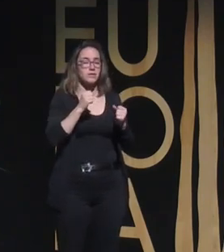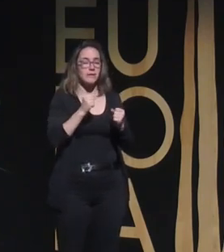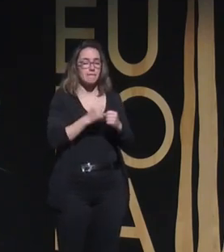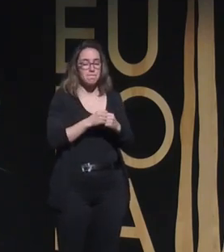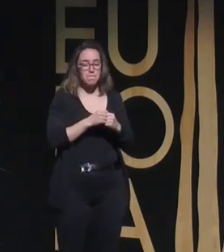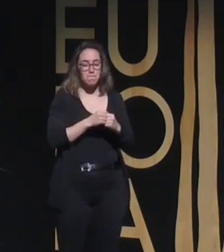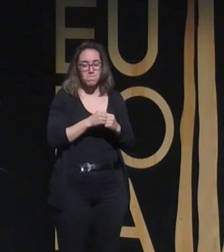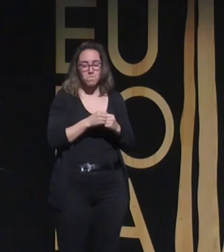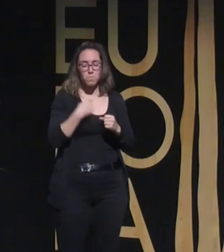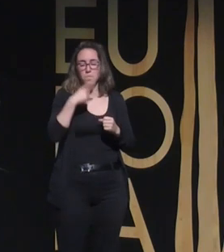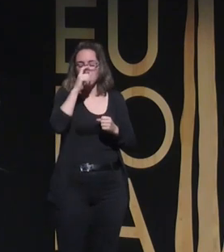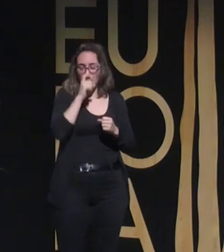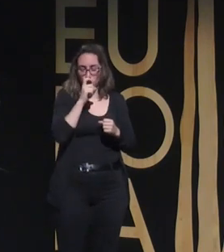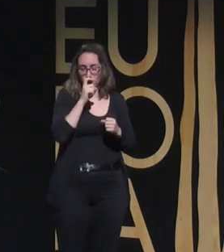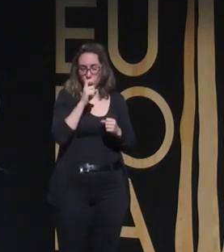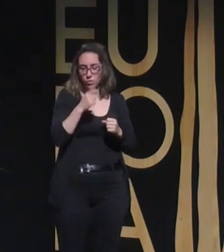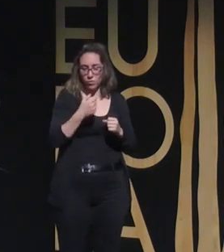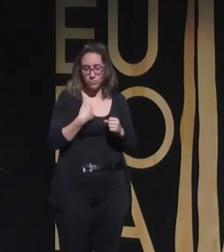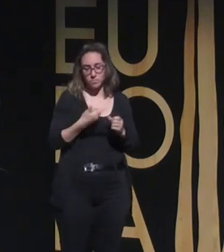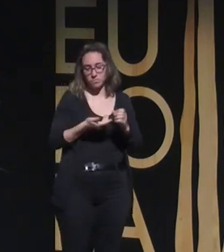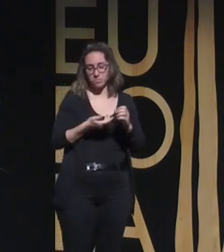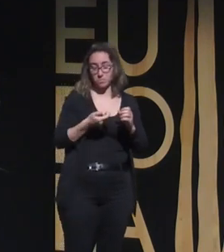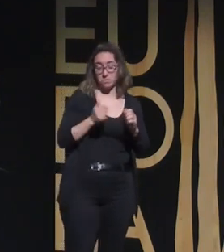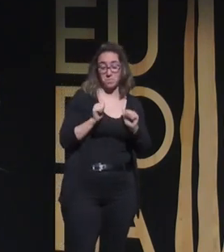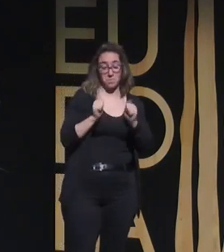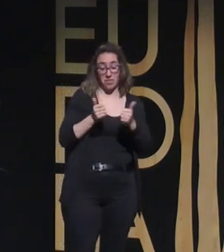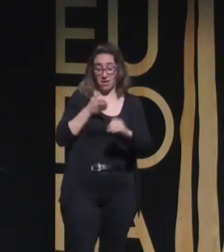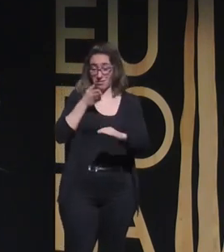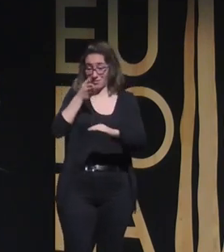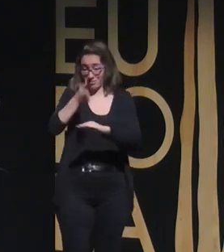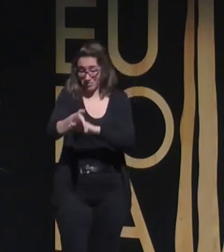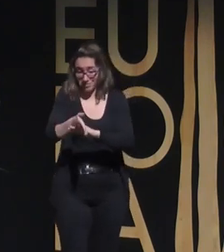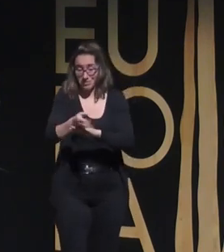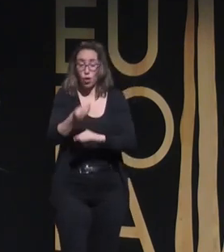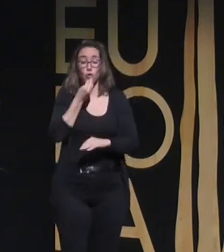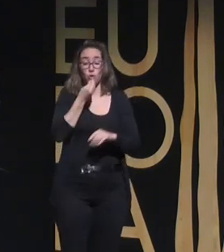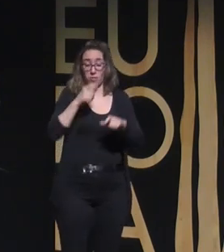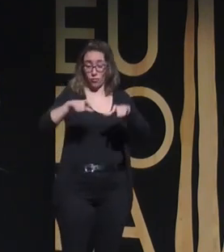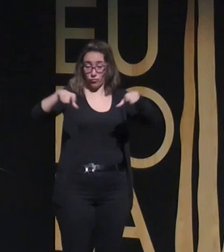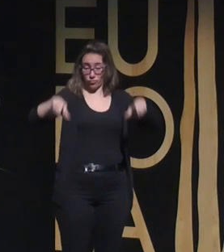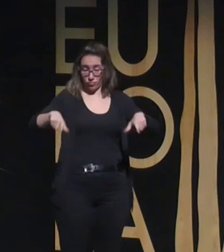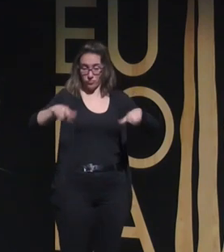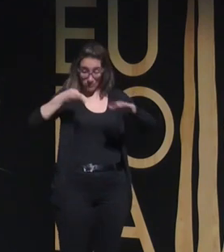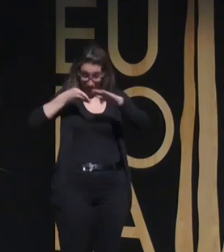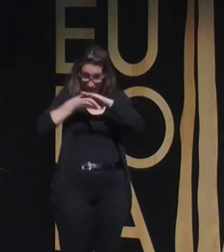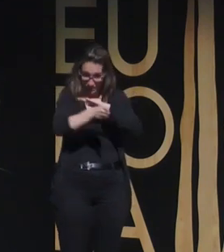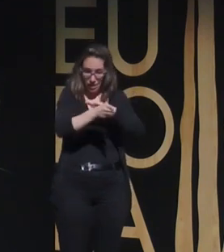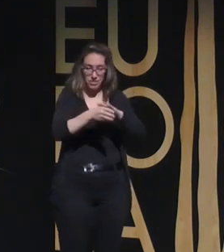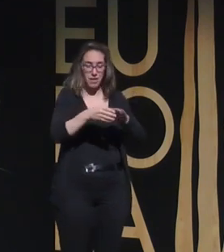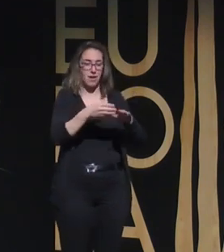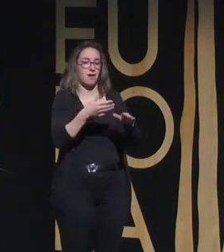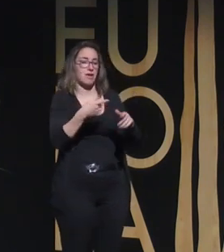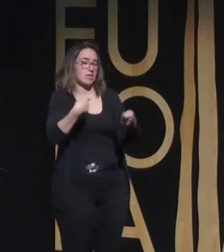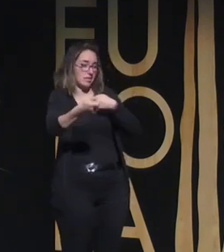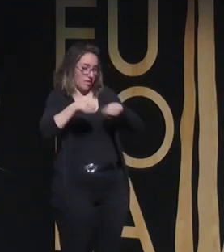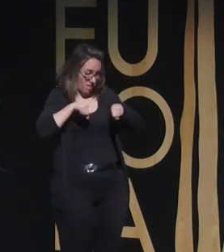me acuerdo, me quedé escandalizado el primer día, cuando llegamos, y la entrada al comedor, había un carro, pues como de Leroski de estos, y